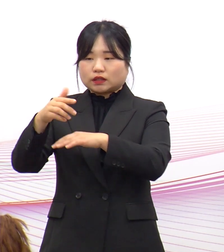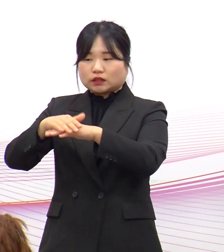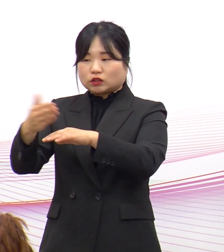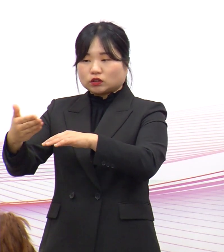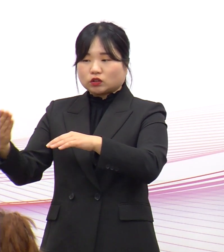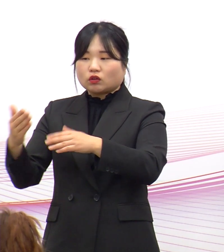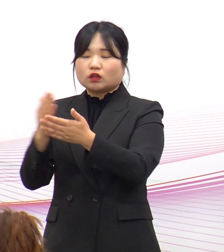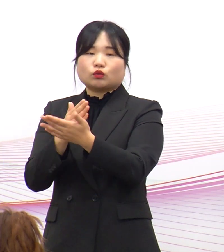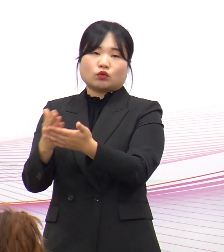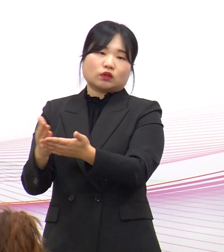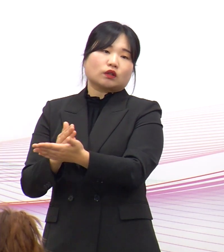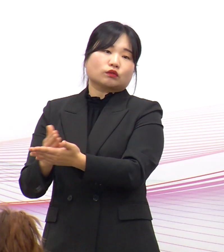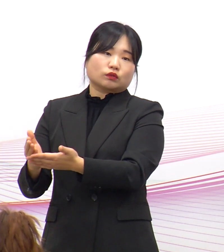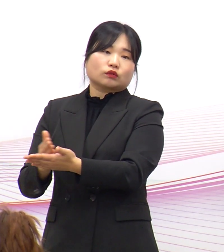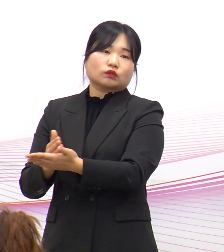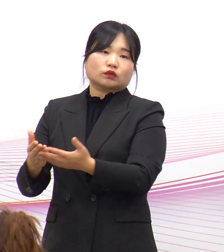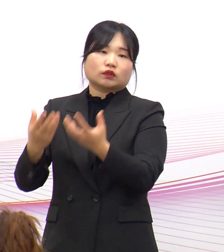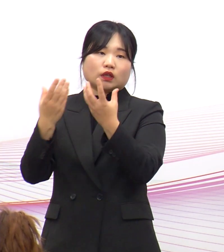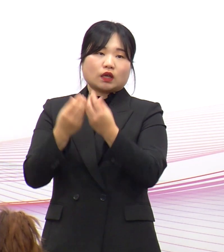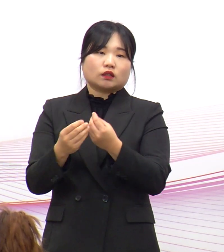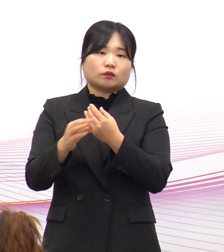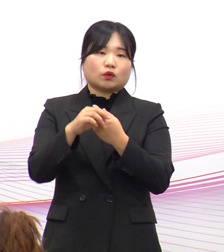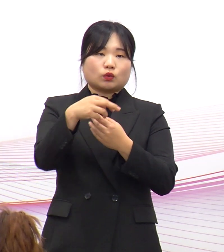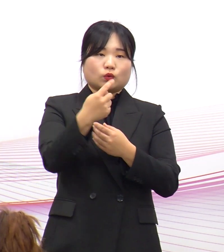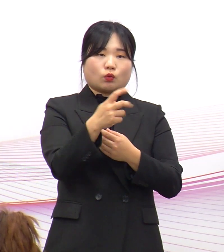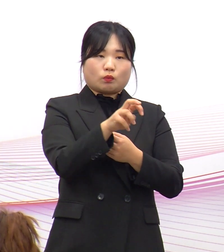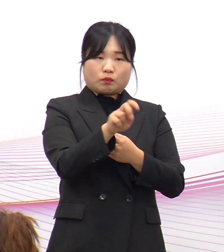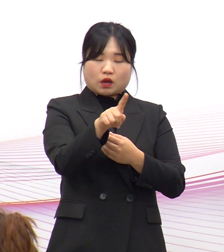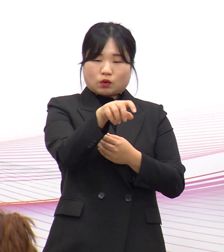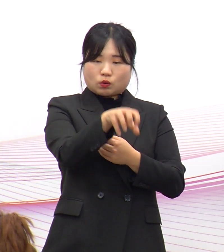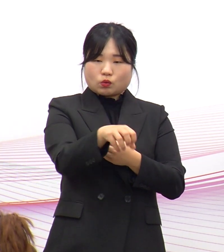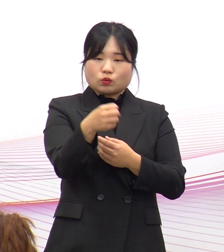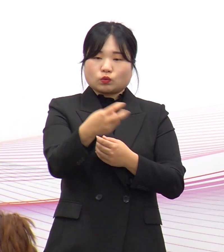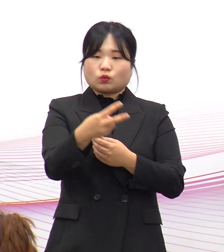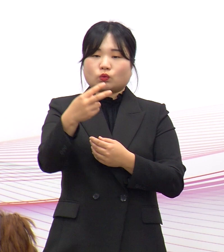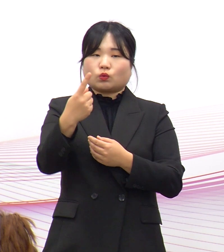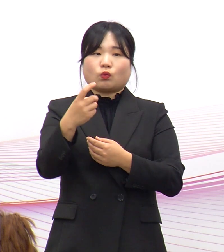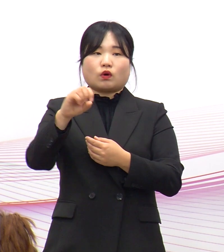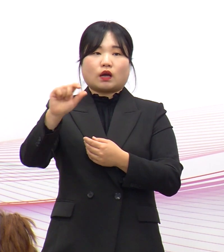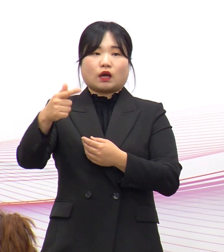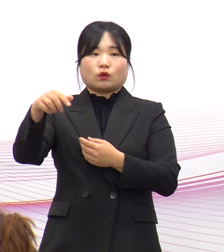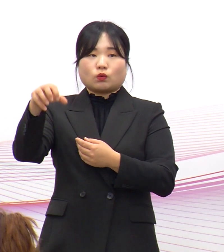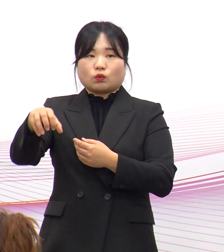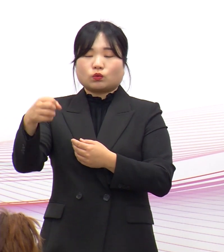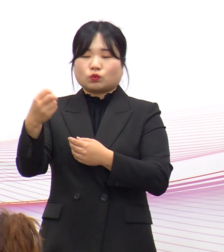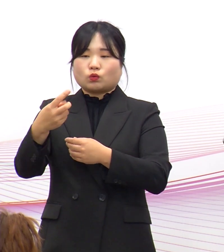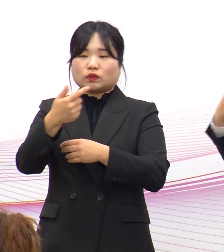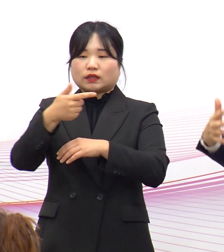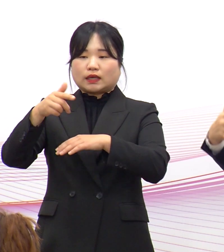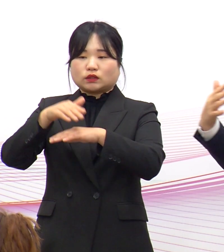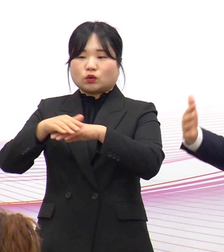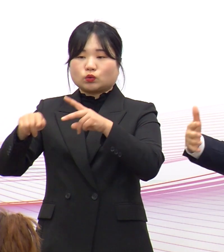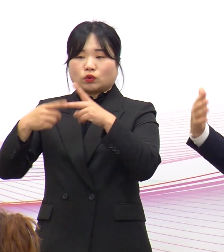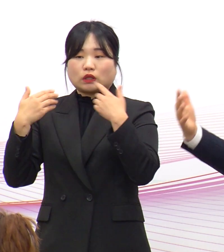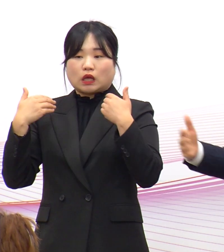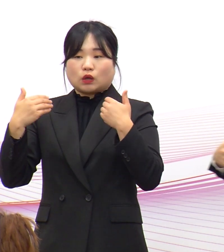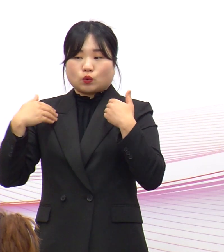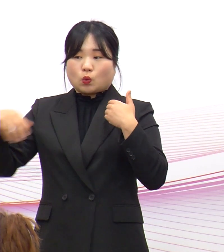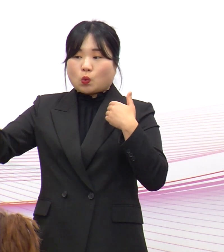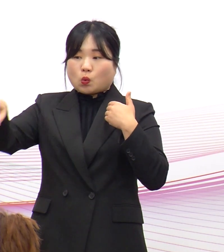골고루 나눠서 예를 들어 뭐 도마동 쪽에 저쪽 뭐 도안 쪽에 아니면 대전 쪽에도